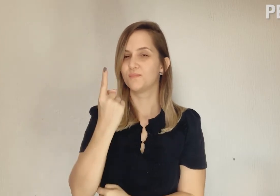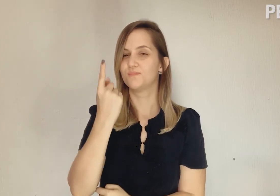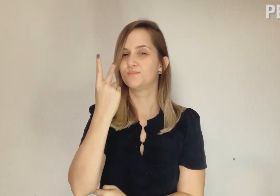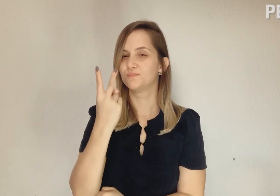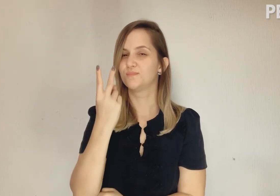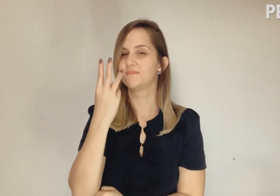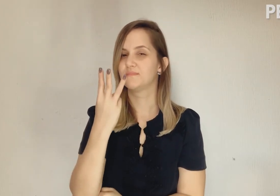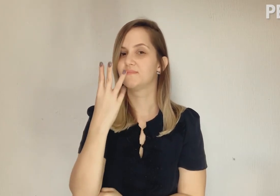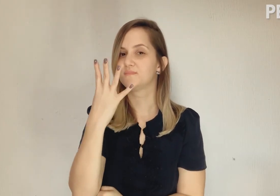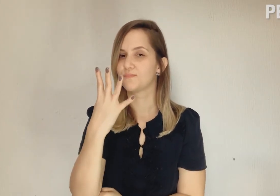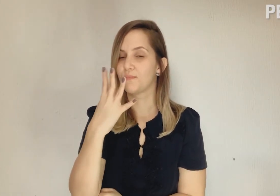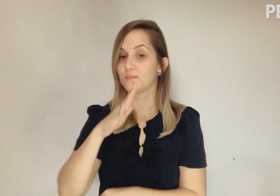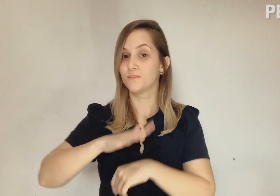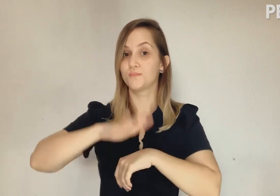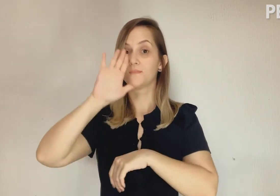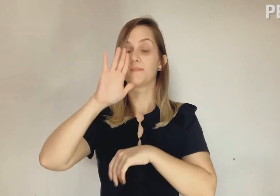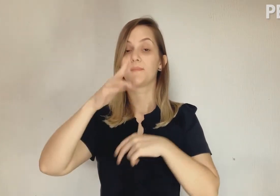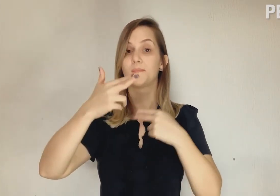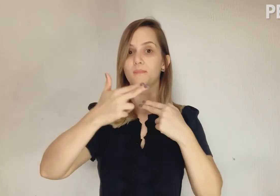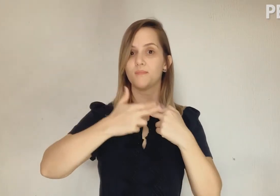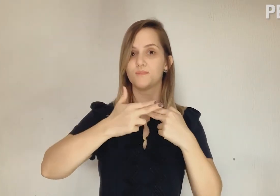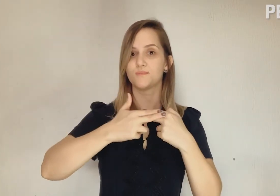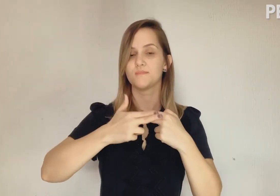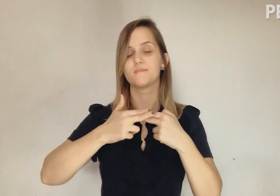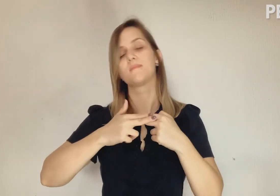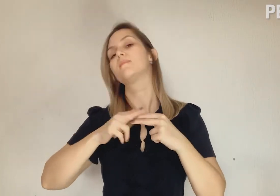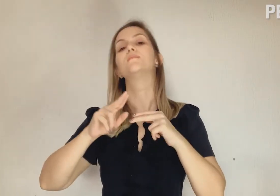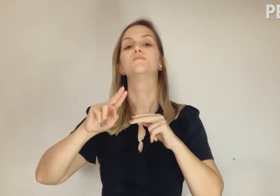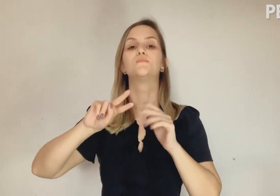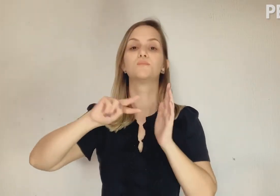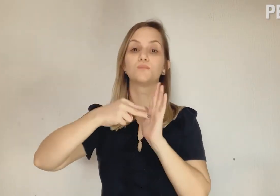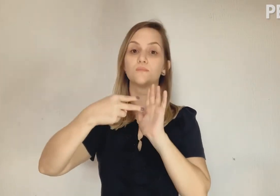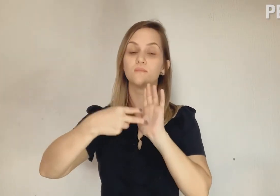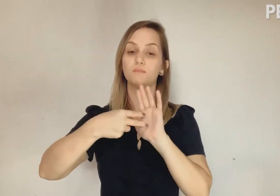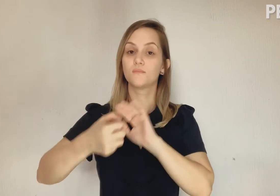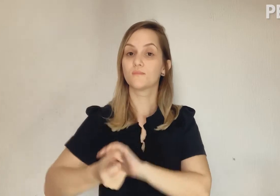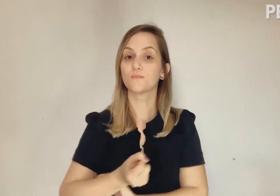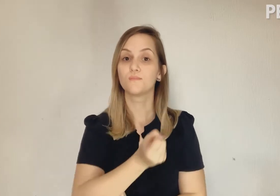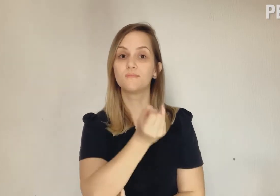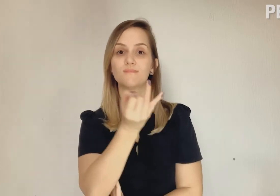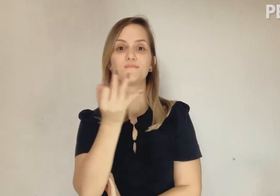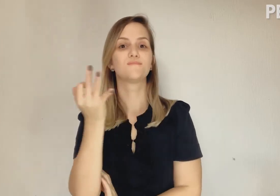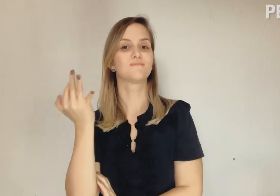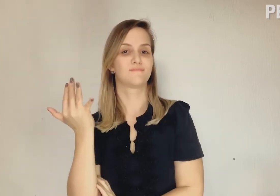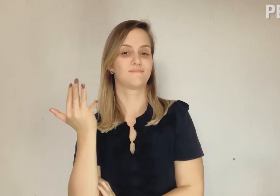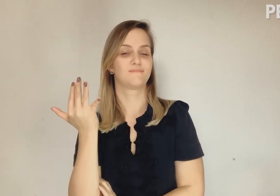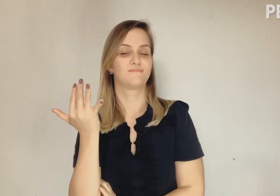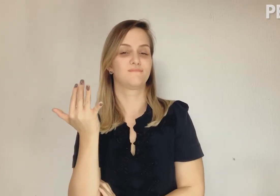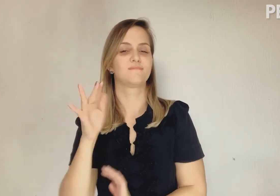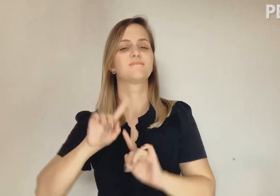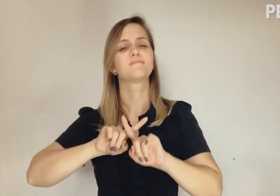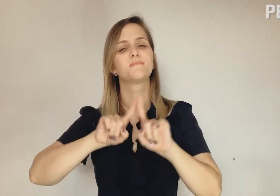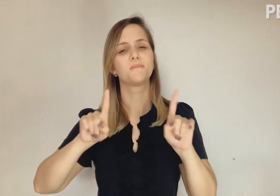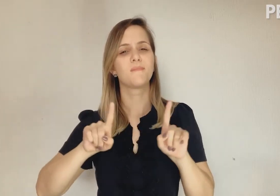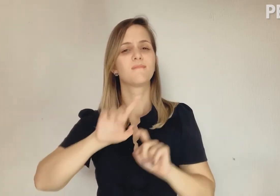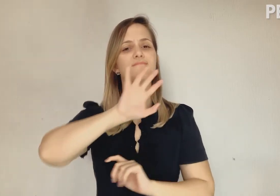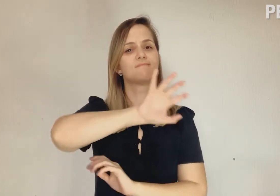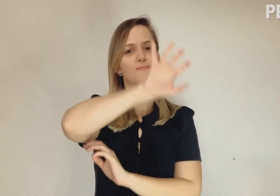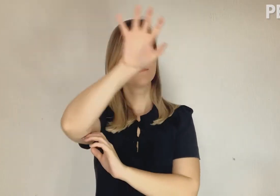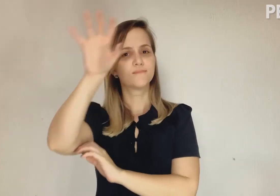Este primeiro exemplo, desta forma, ele é mais usado para indicar quantidades,